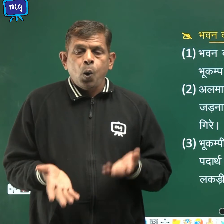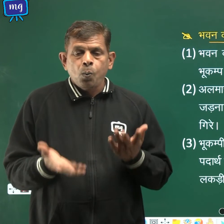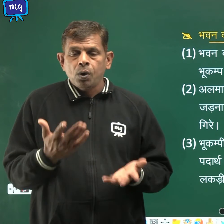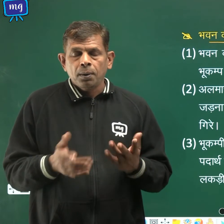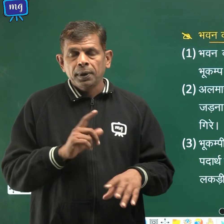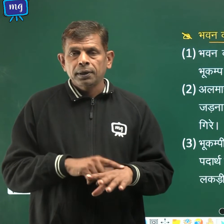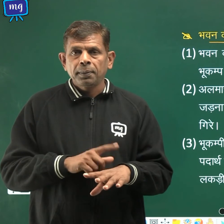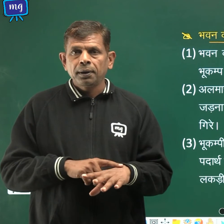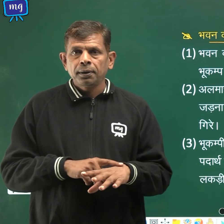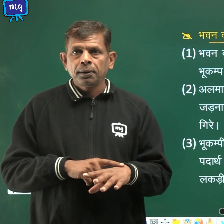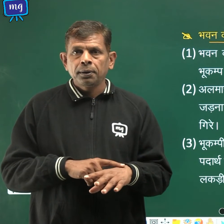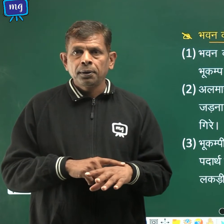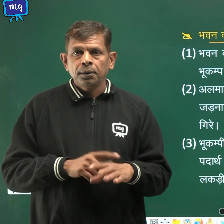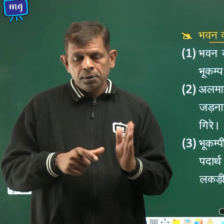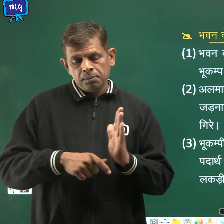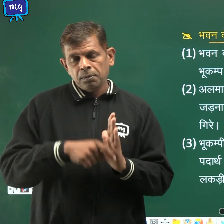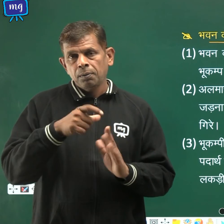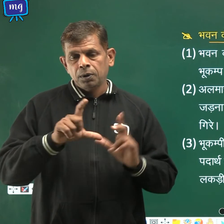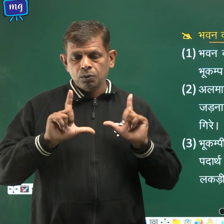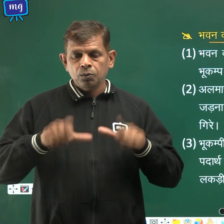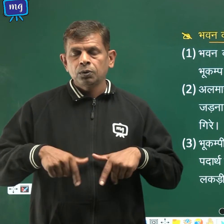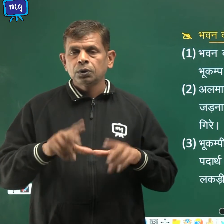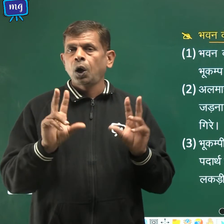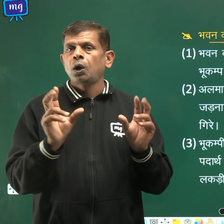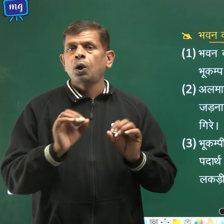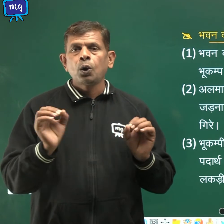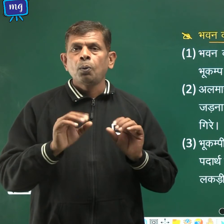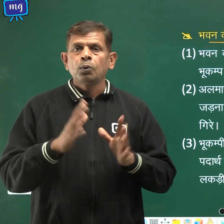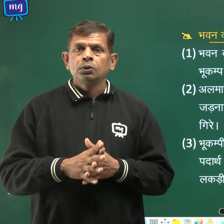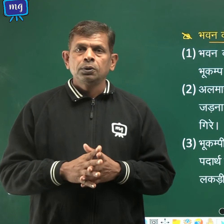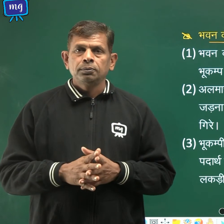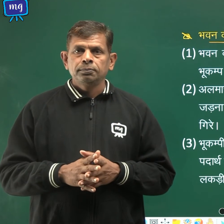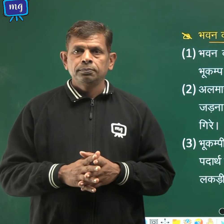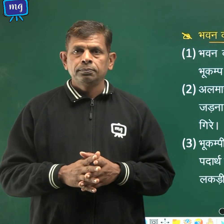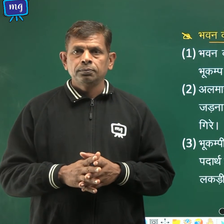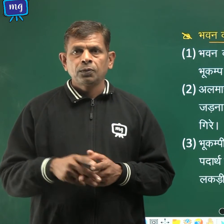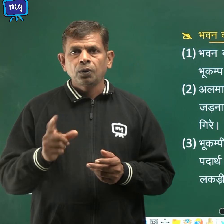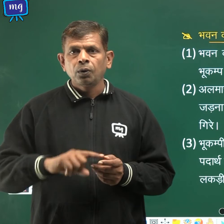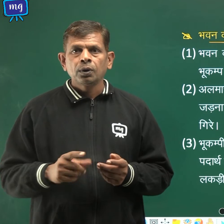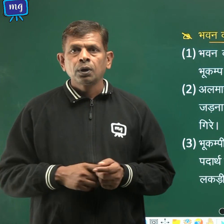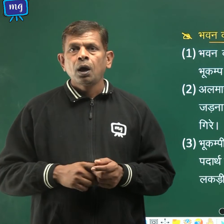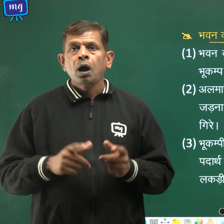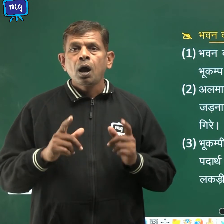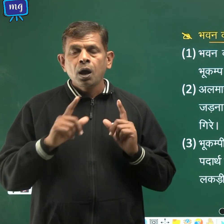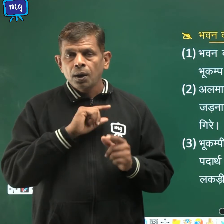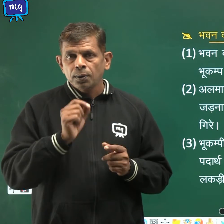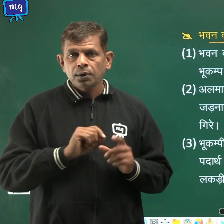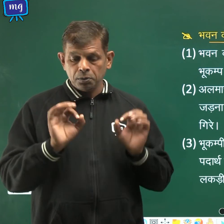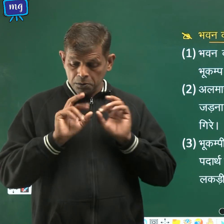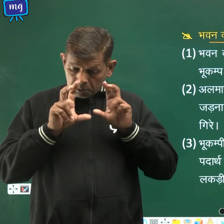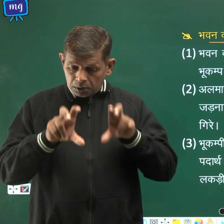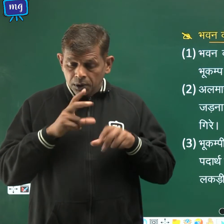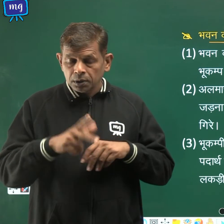समय भवन को नुकसान नहीं पहुंचे। अब वो क्या है सावधानियां?